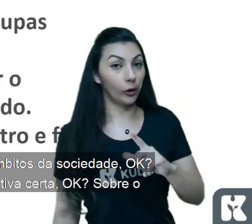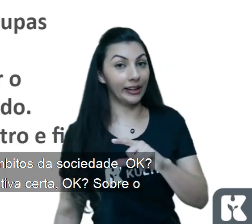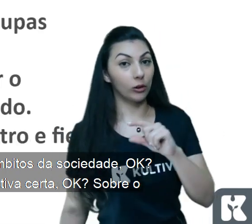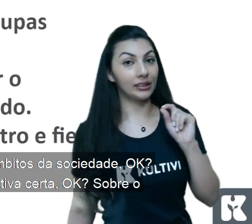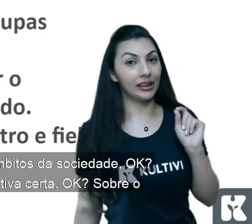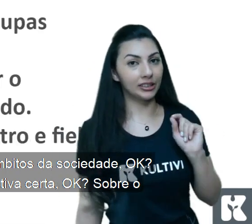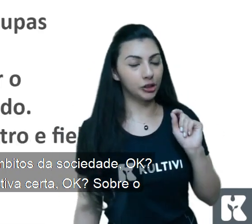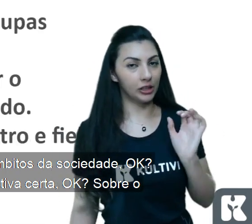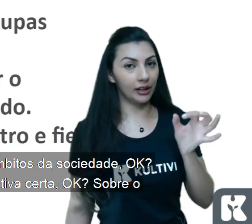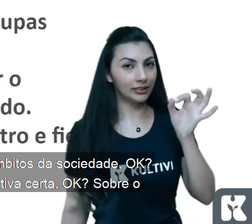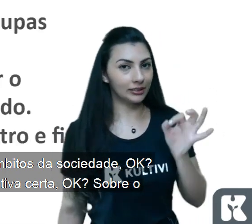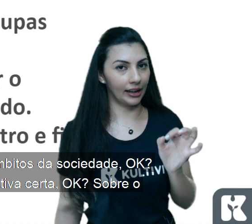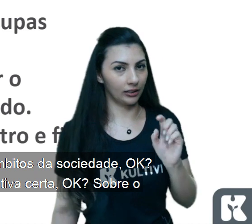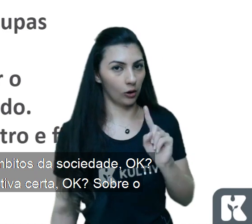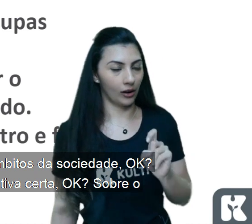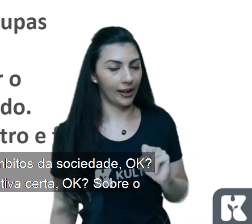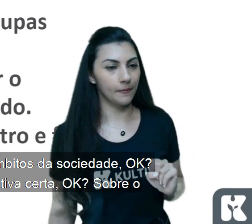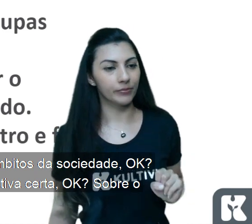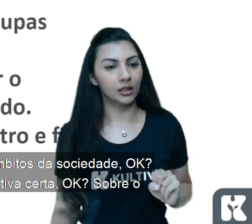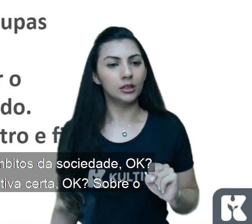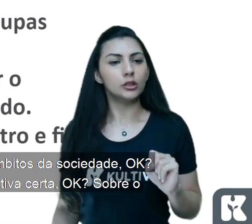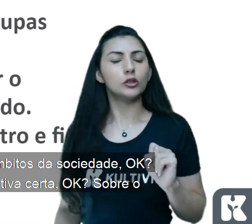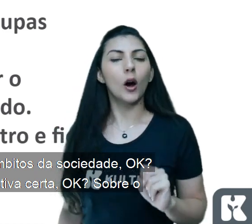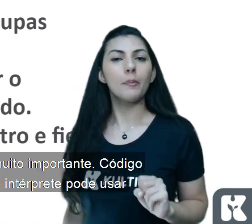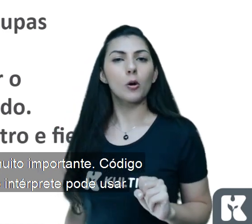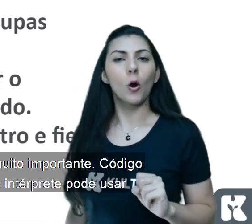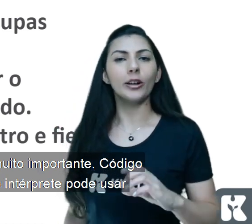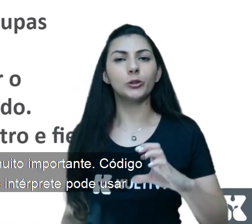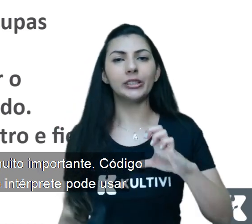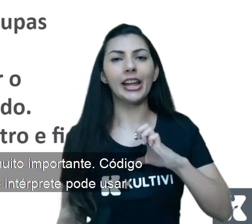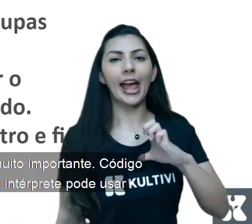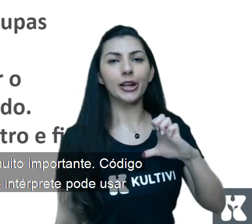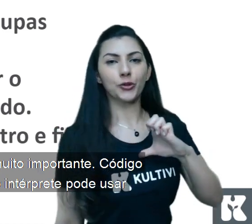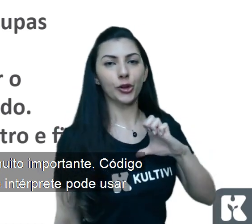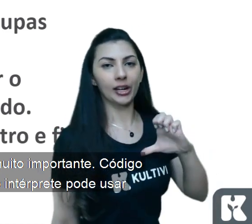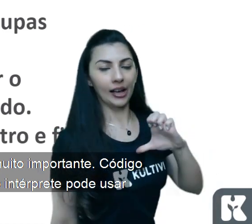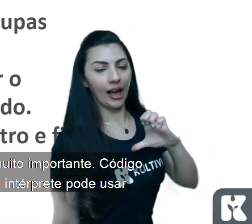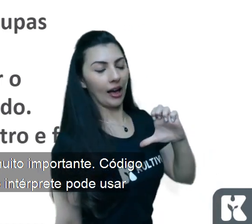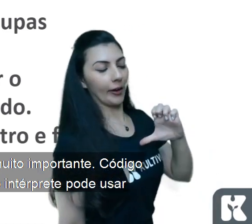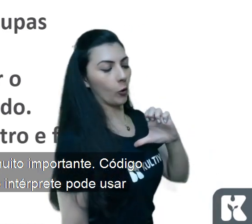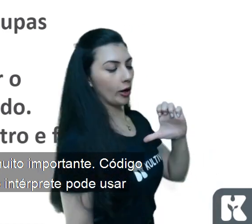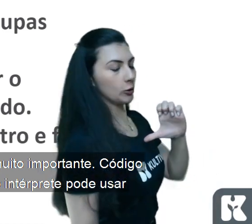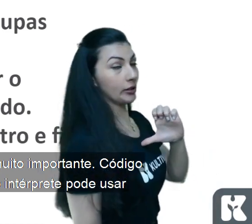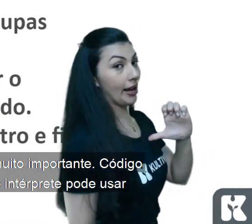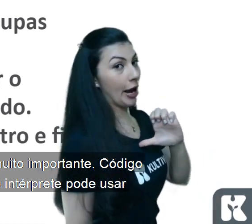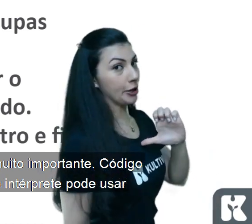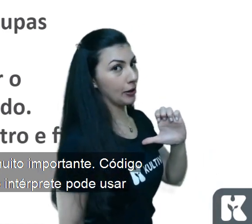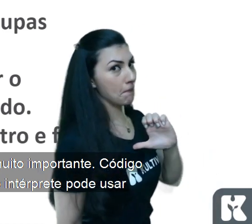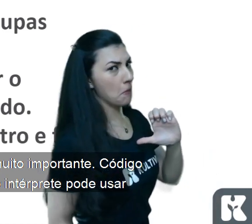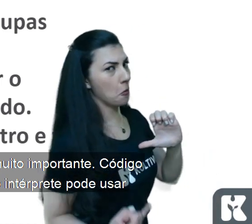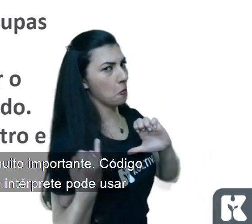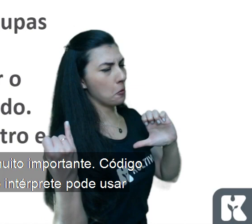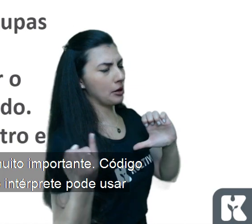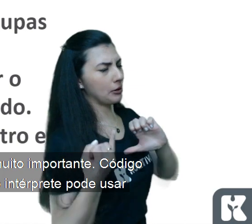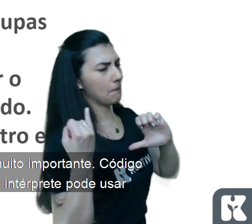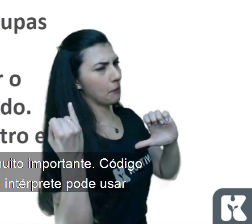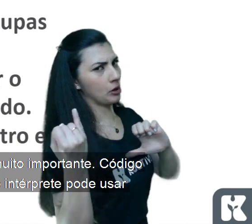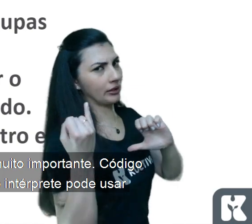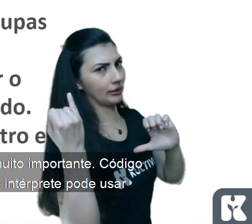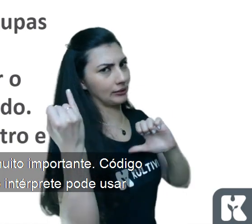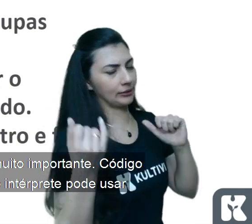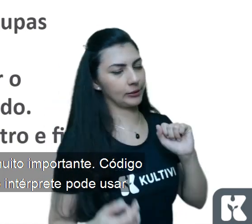vai escolher a alternativa certa, ok? Sobre o código de ética. Código de ética,